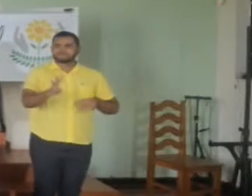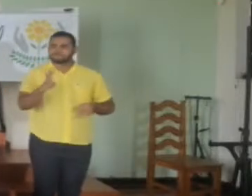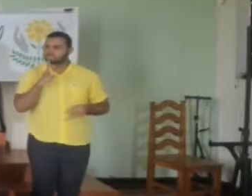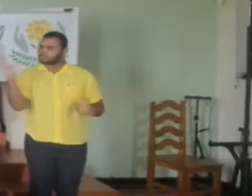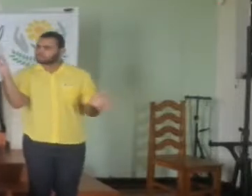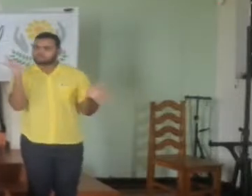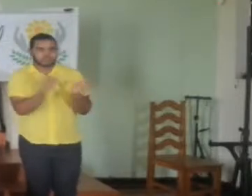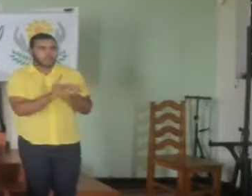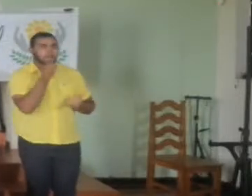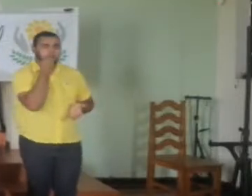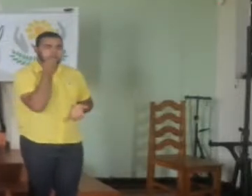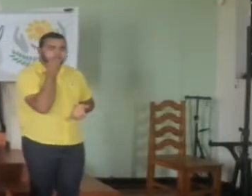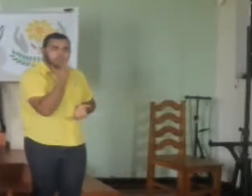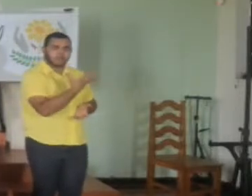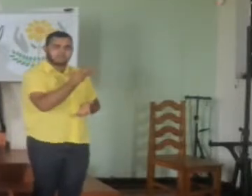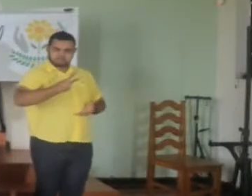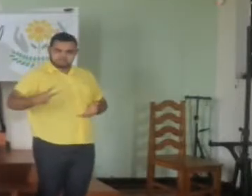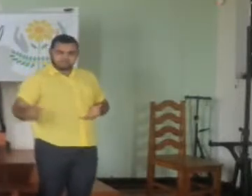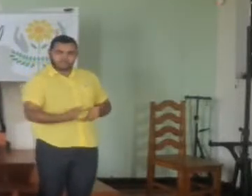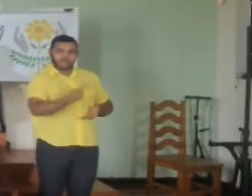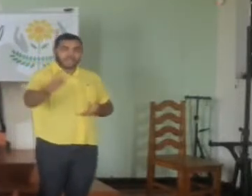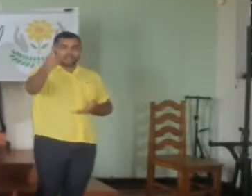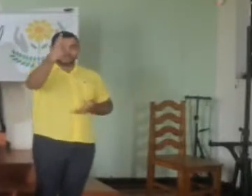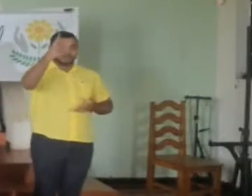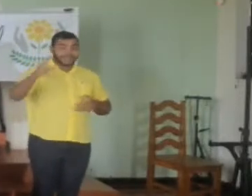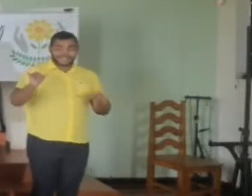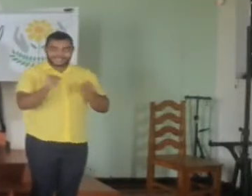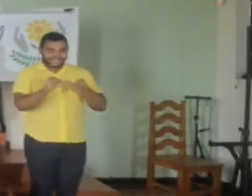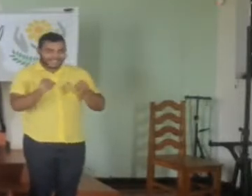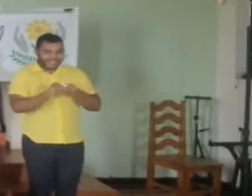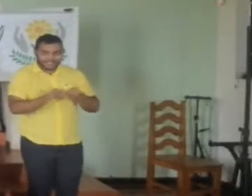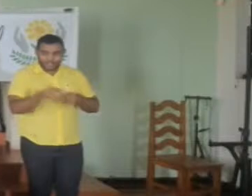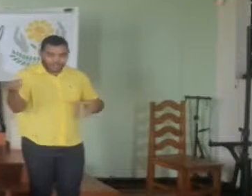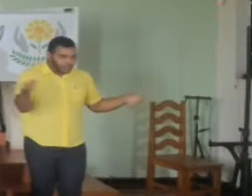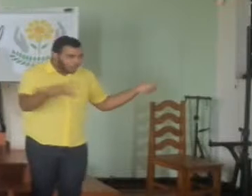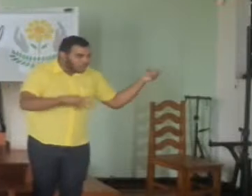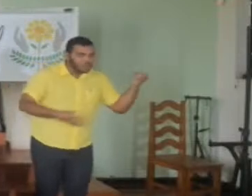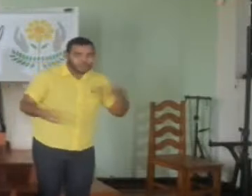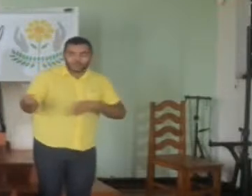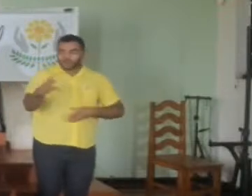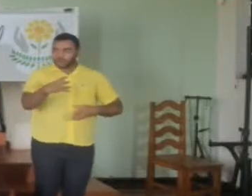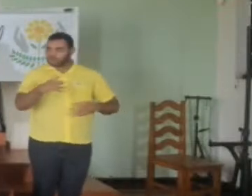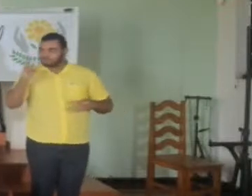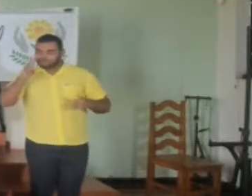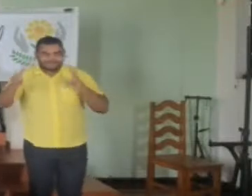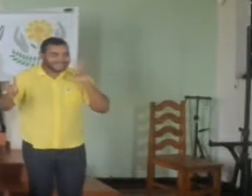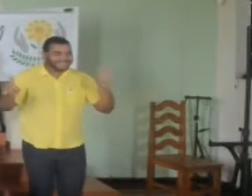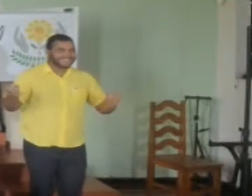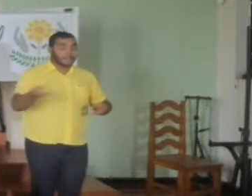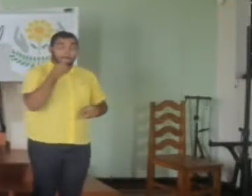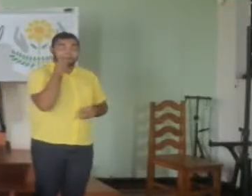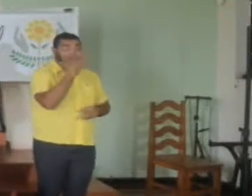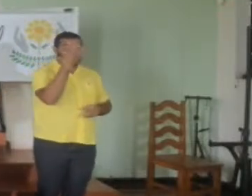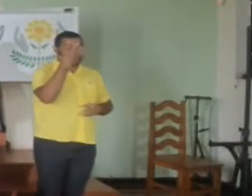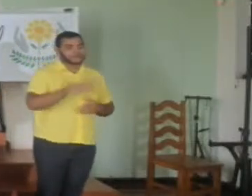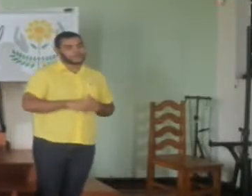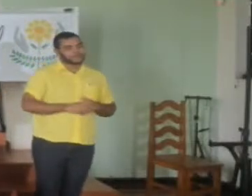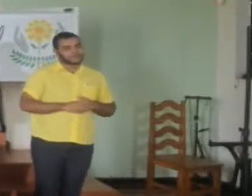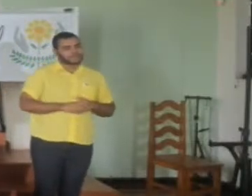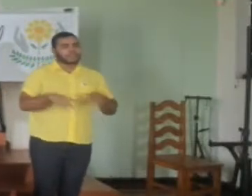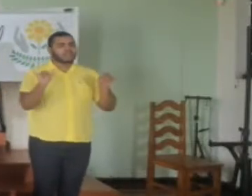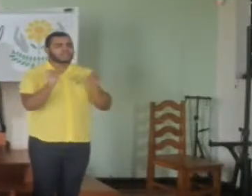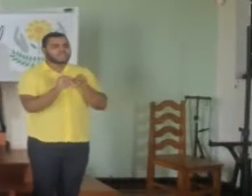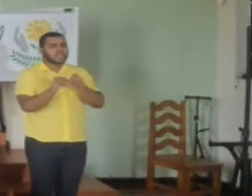reconhecidas. Sua criatividade é exposta no seu entorno. Isto